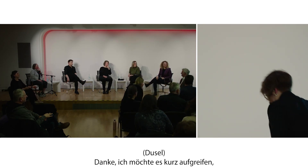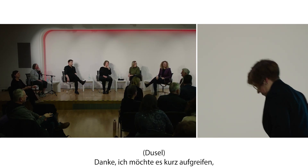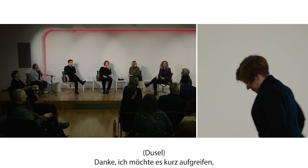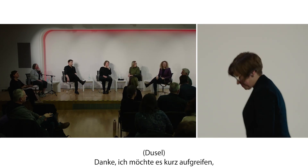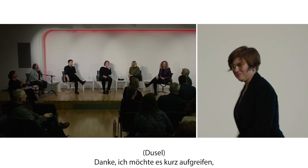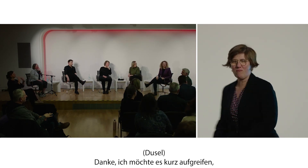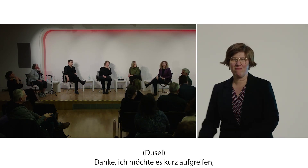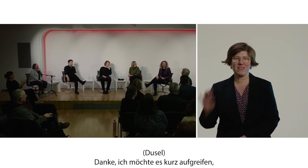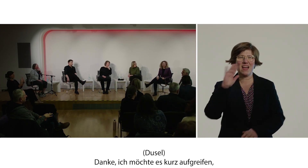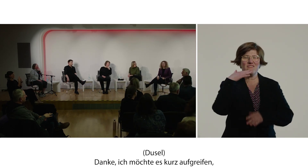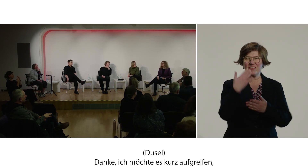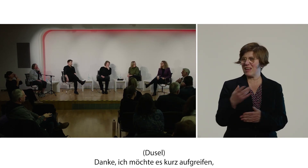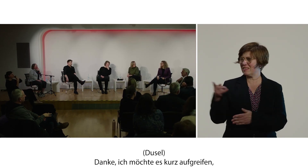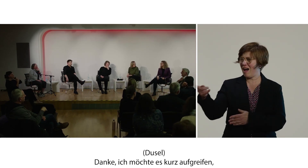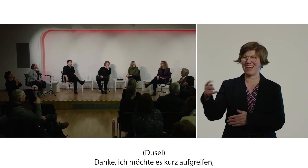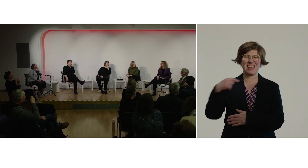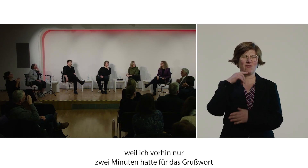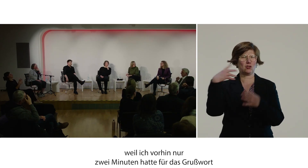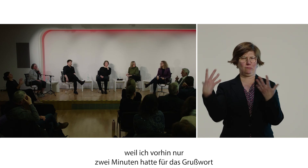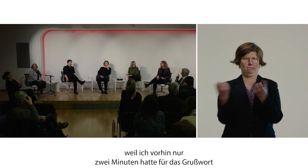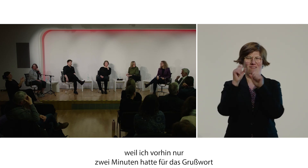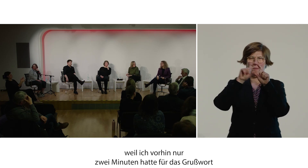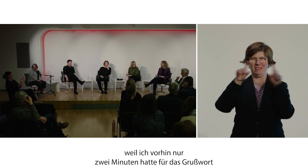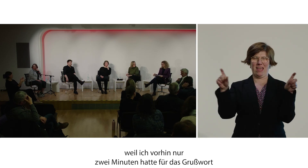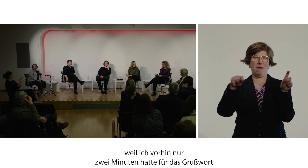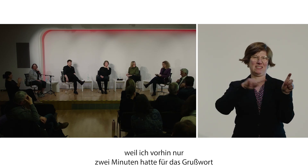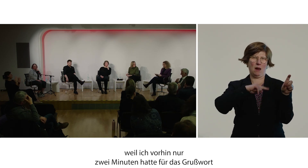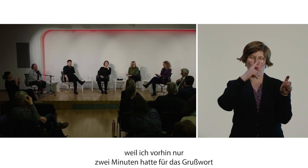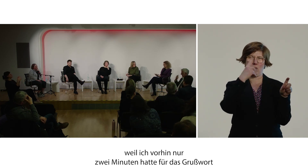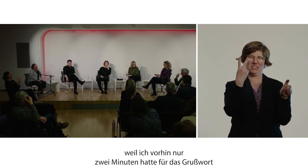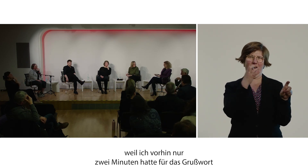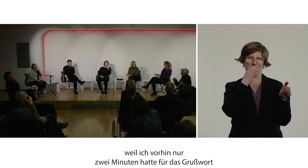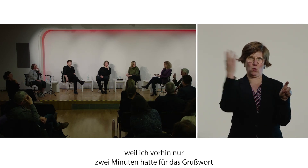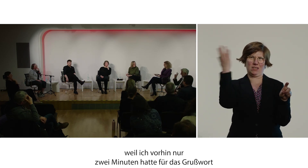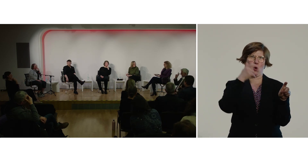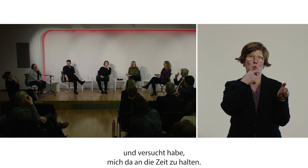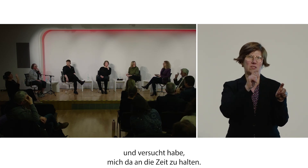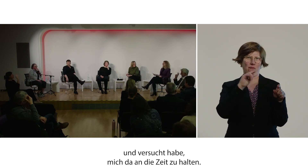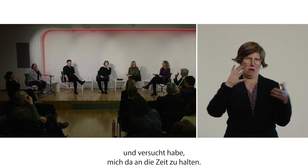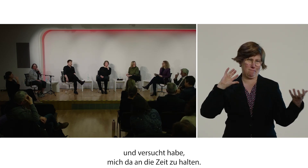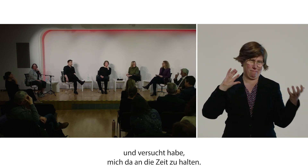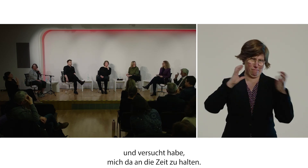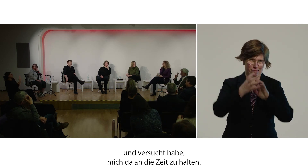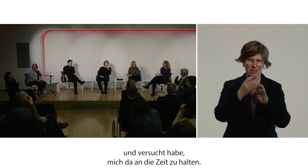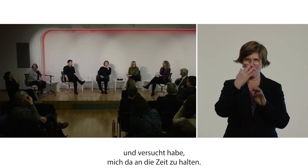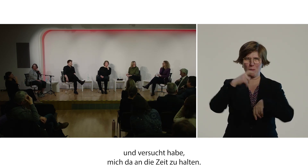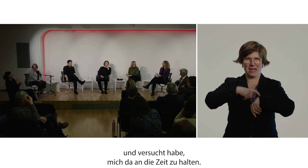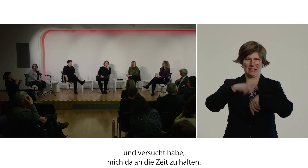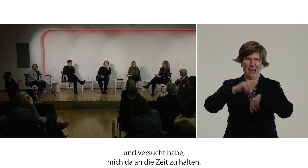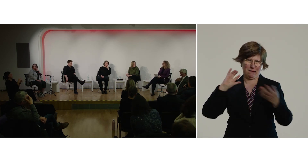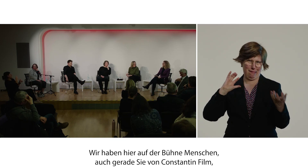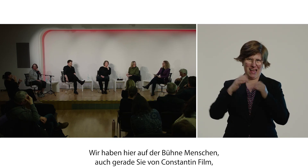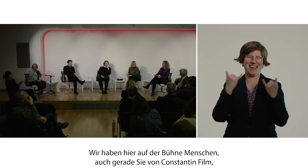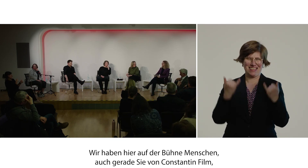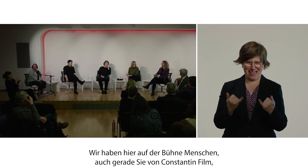Ja, danke schön. Ich würde es gerne noch mal kurz aufgreifen, weil ich vorhin ja auch nur zwei Minuten hatte für das Grußwort und versucht habe, mich da an die Zeit zu halten.